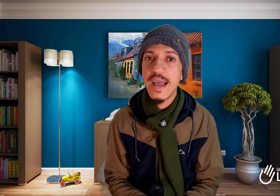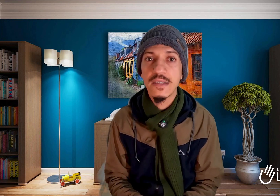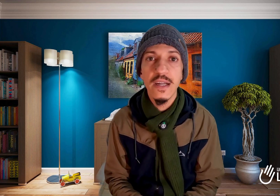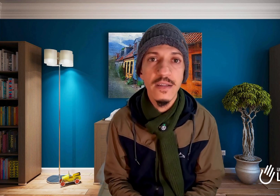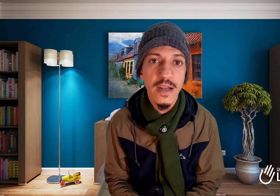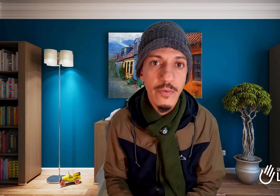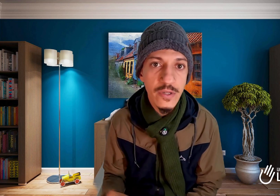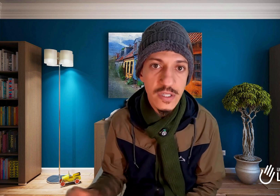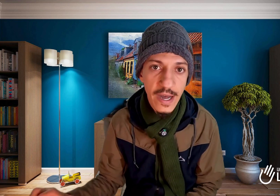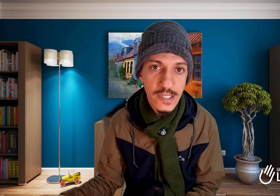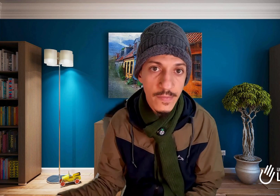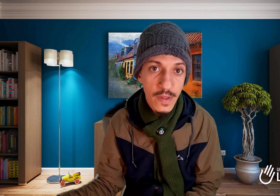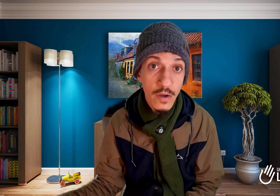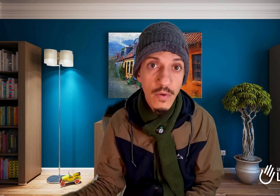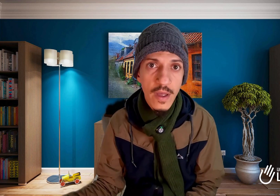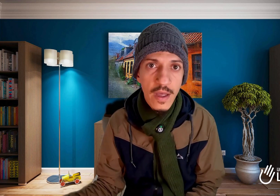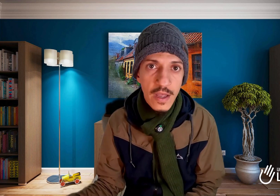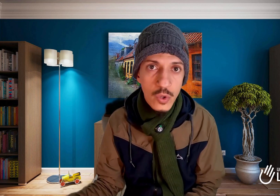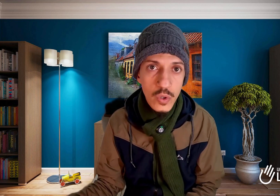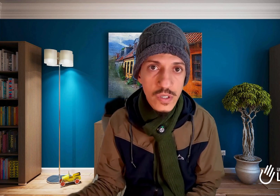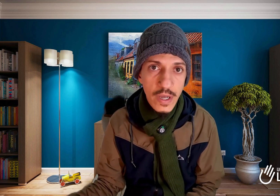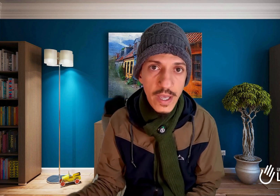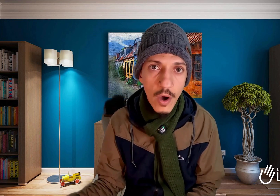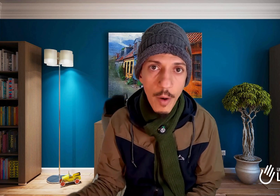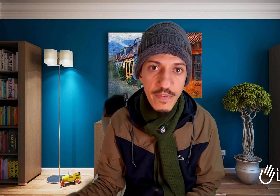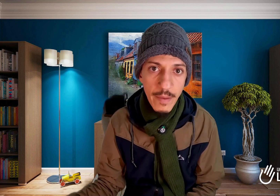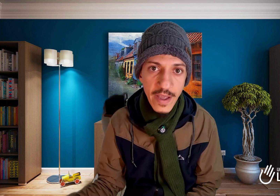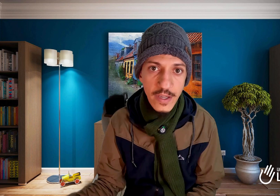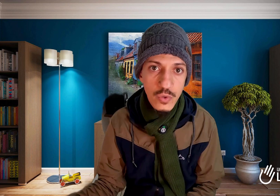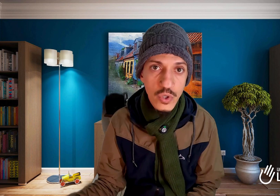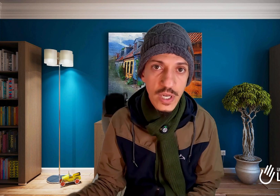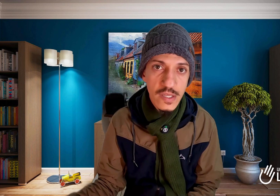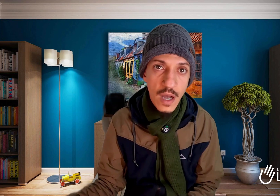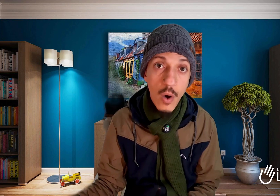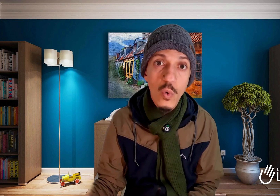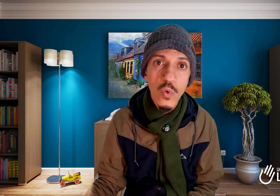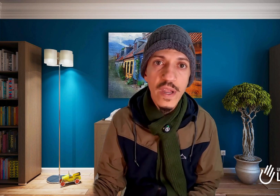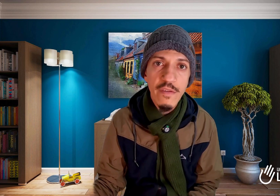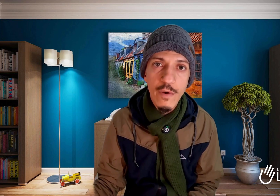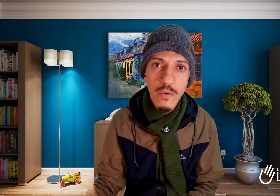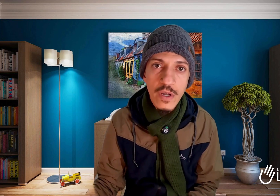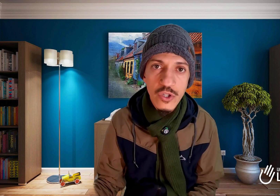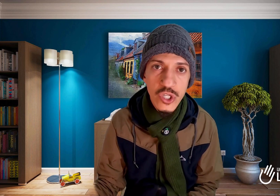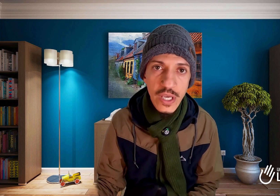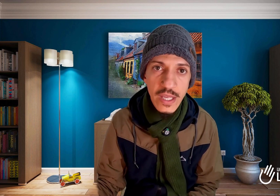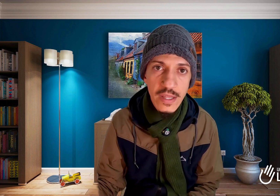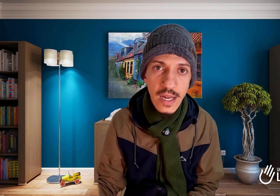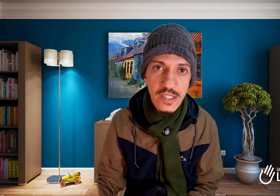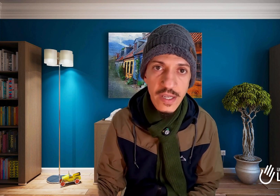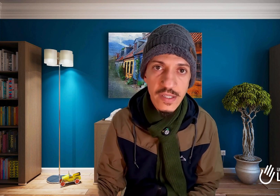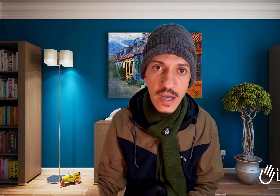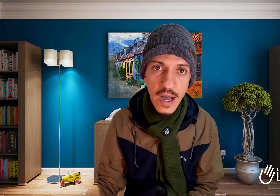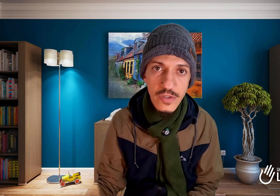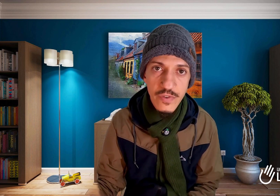escrita da língua de sinais. Então, tudo isso aí, obviamente, utiliza algum nível de inteligência